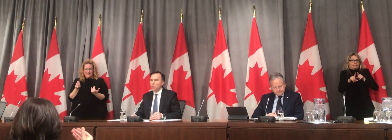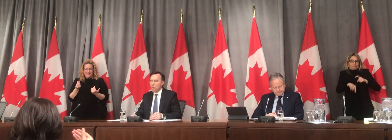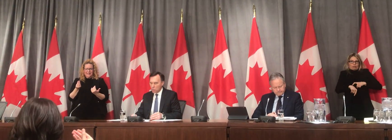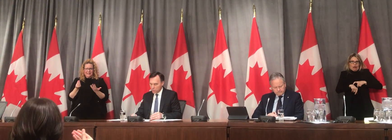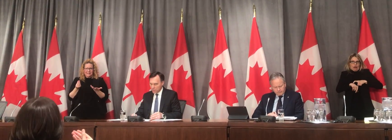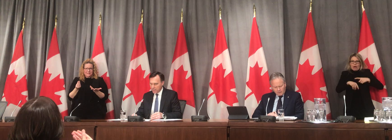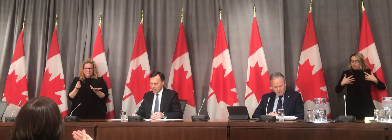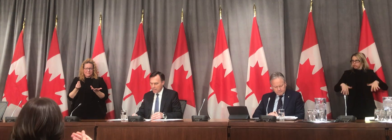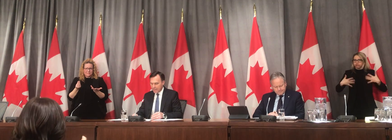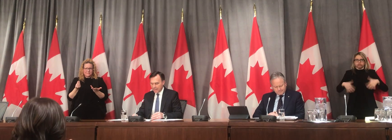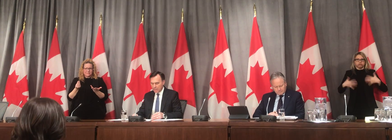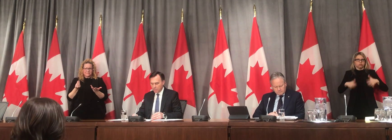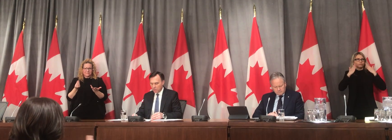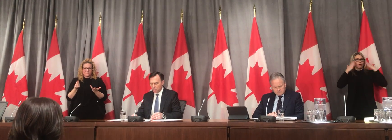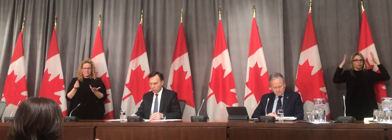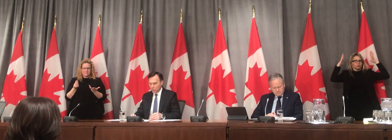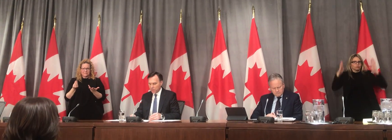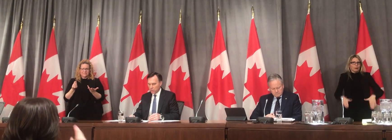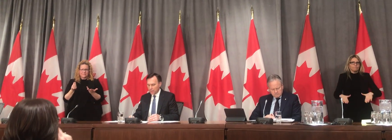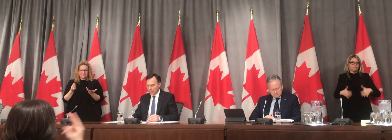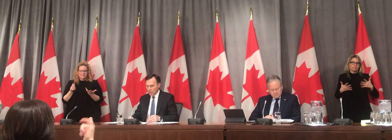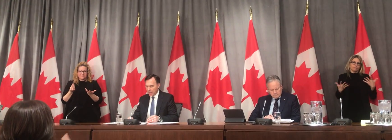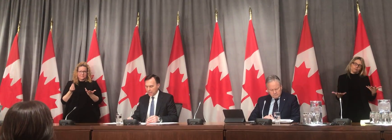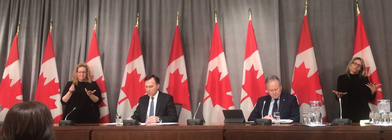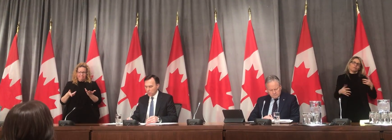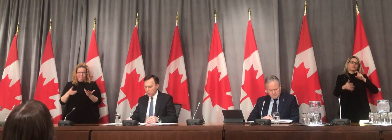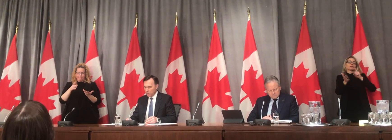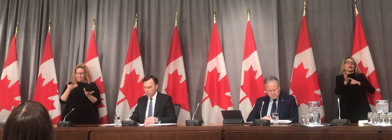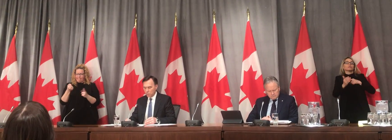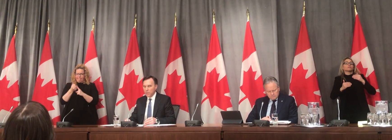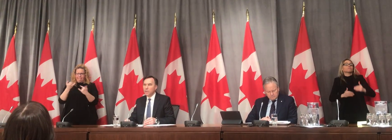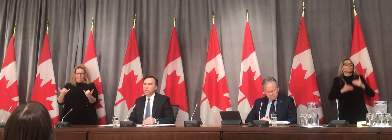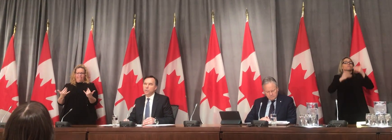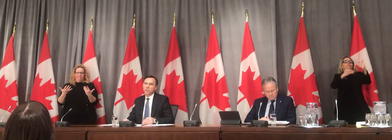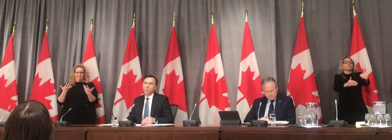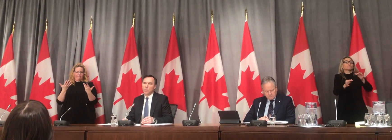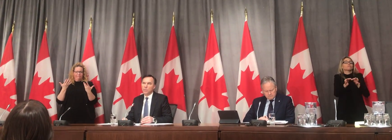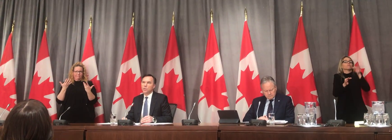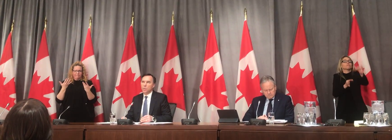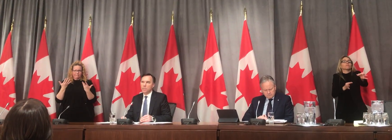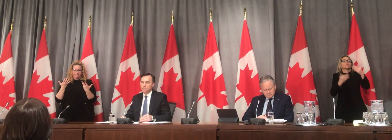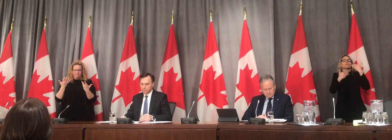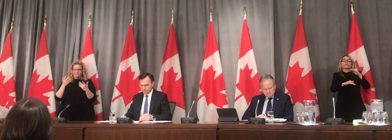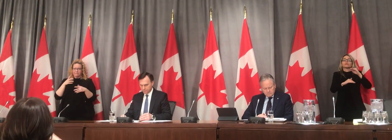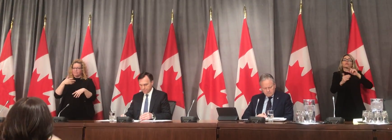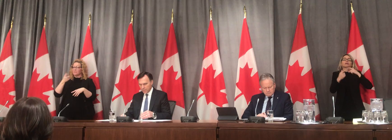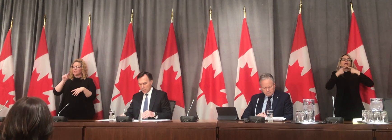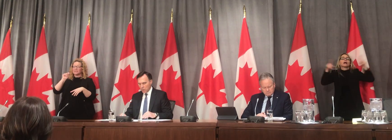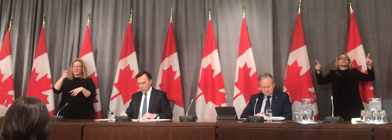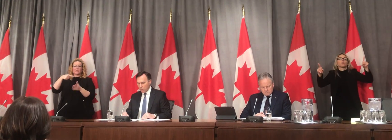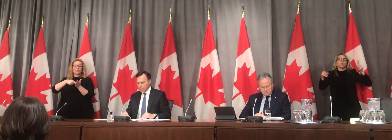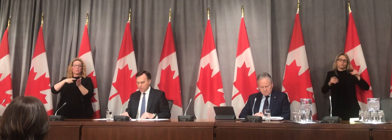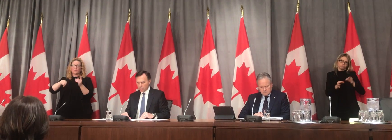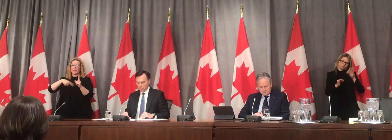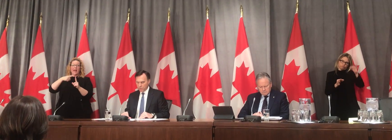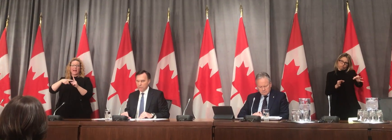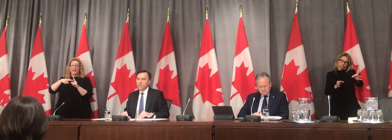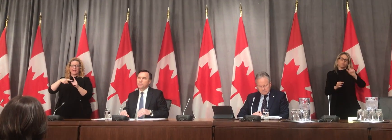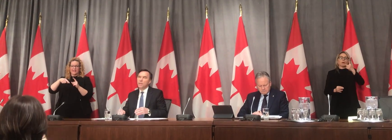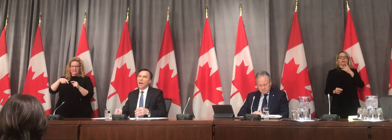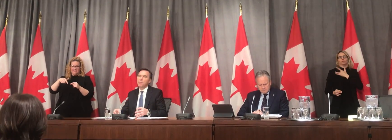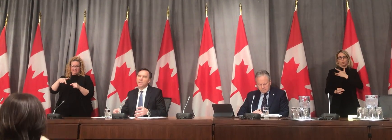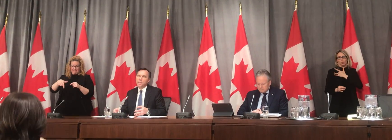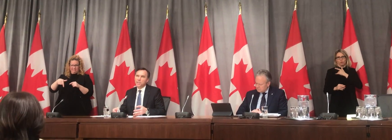nous avons prolongé la date limite de production des déclarations de revenus jusqu'au 1er juin. Throughout this